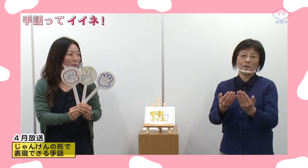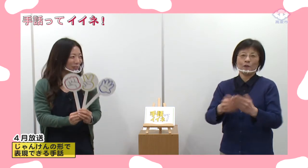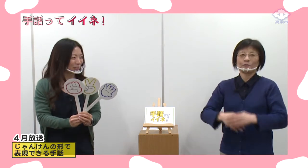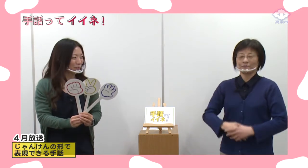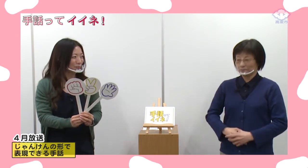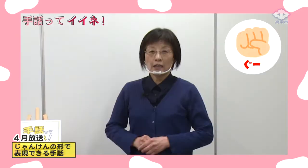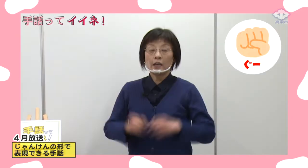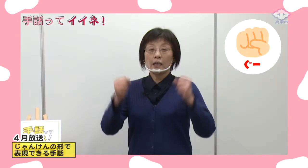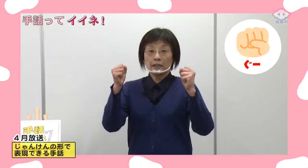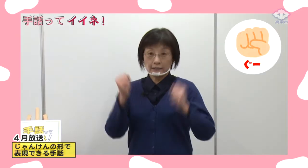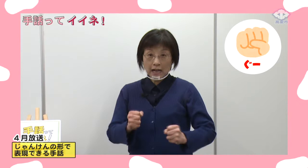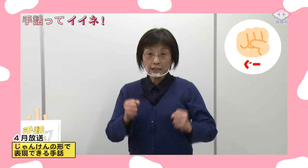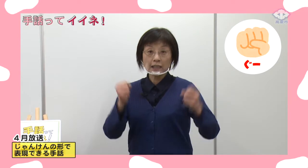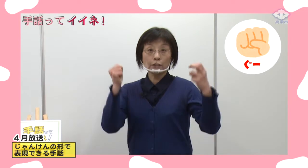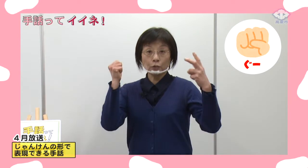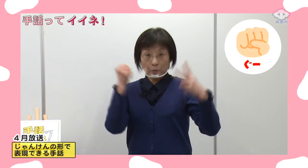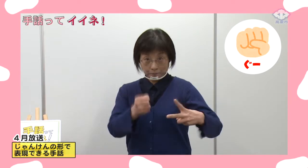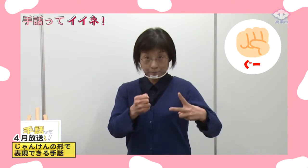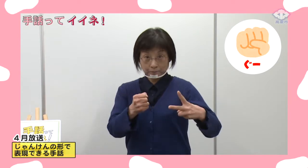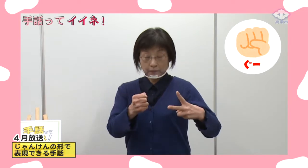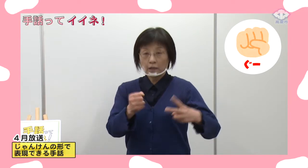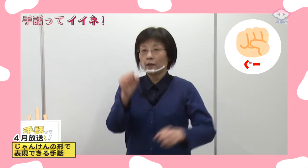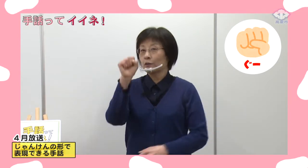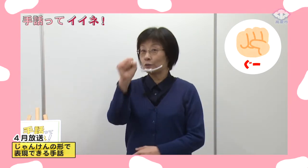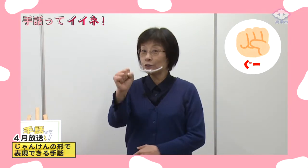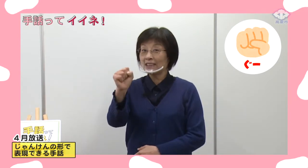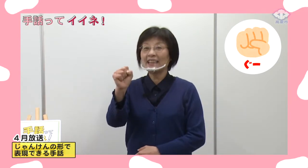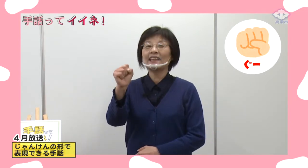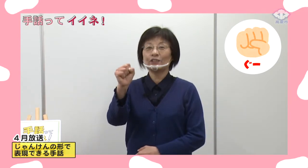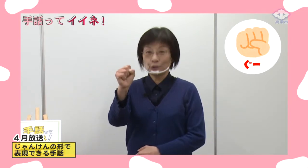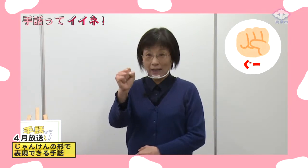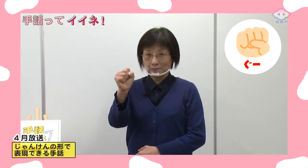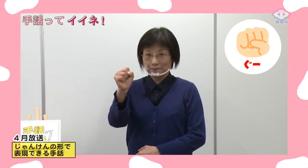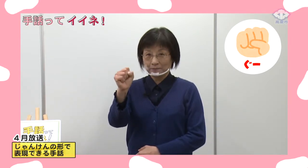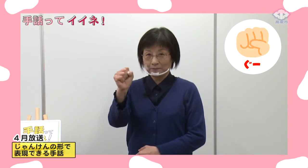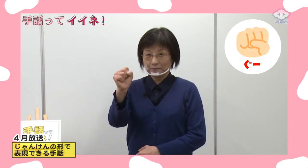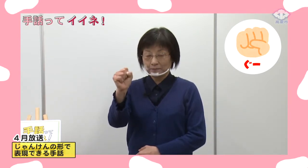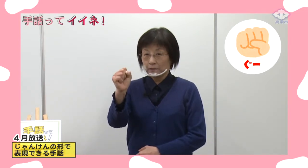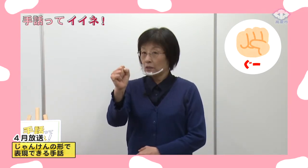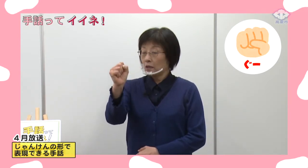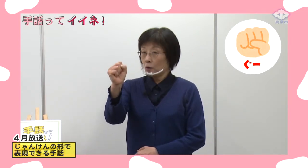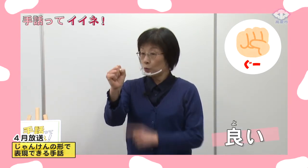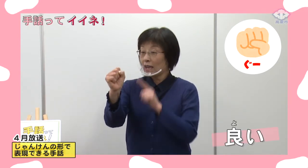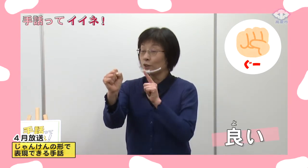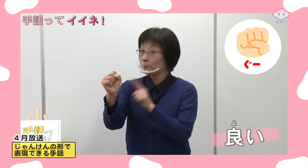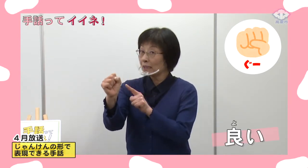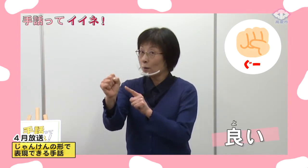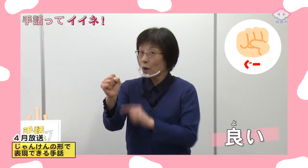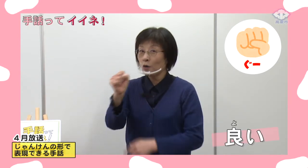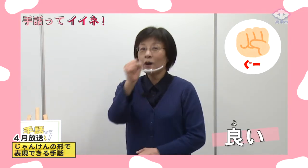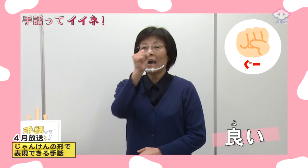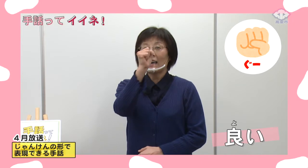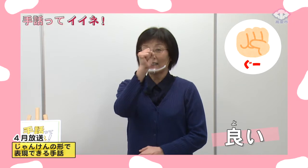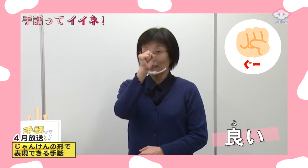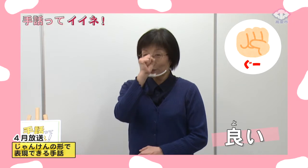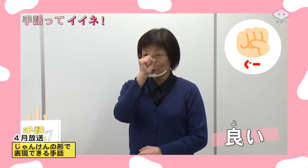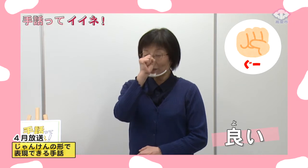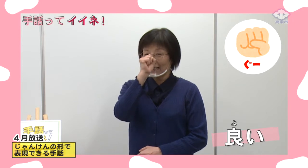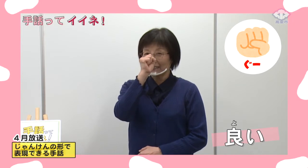。 じゃんけんのグーでできる手話、親指側を鼻のところに当